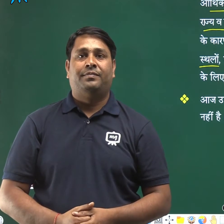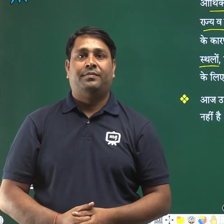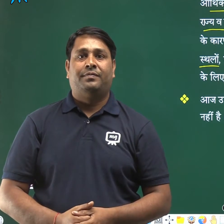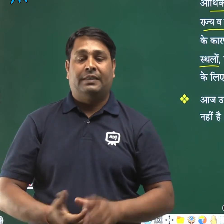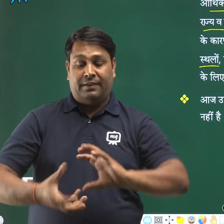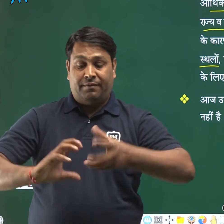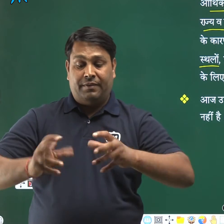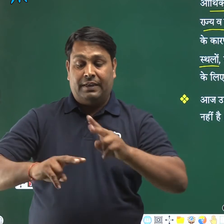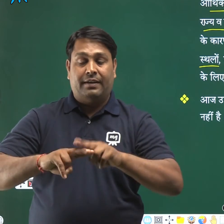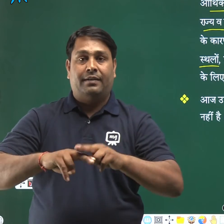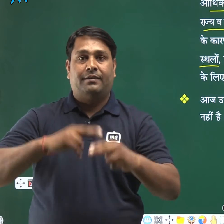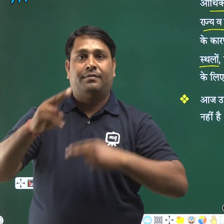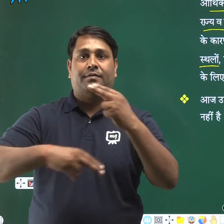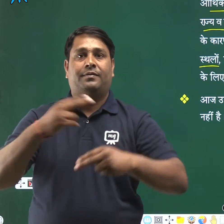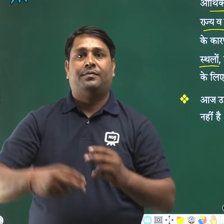उद्योगों